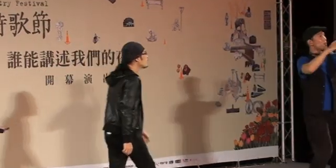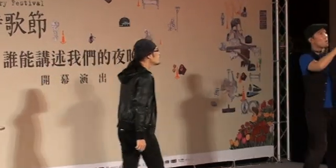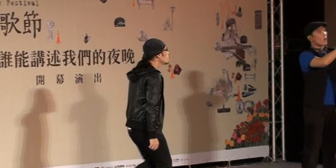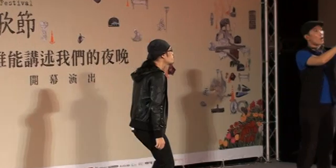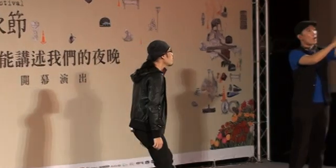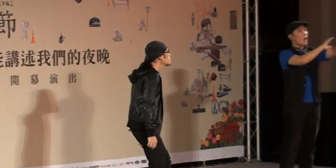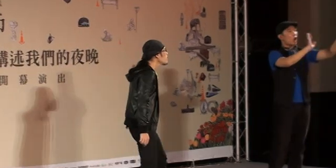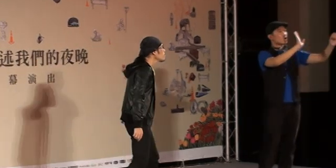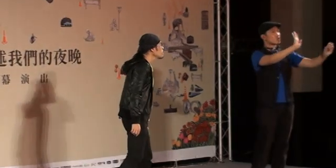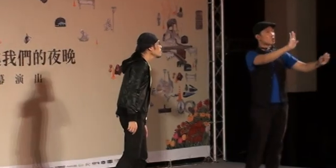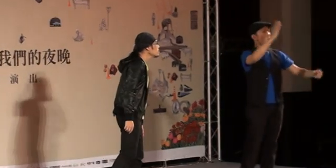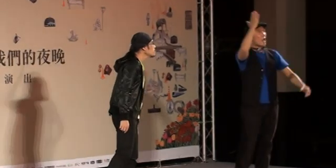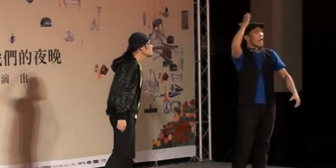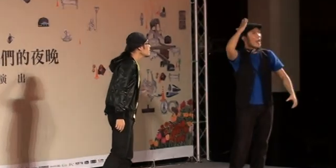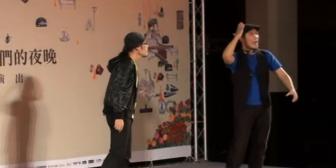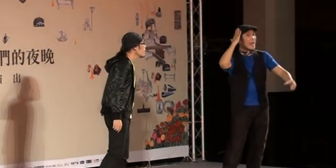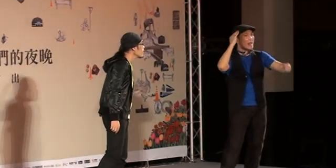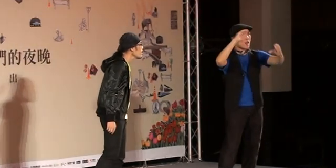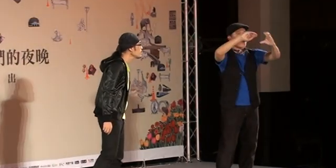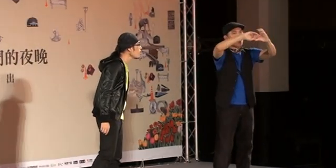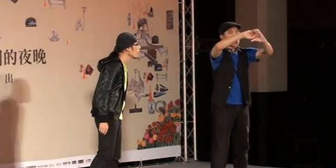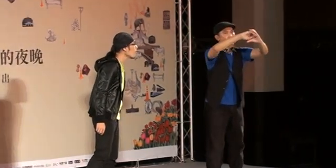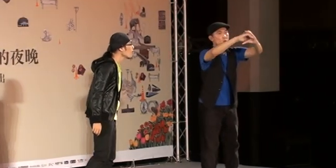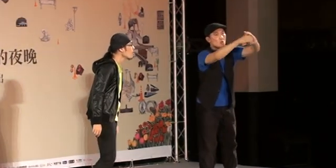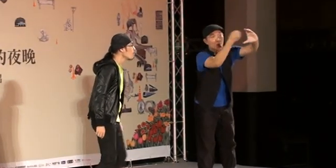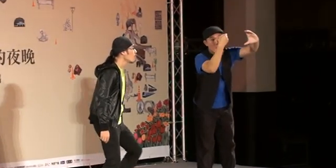宇宙中也有黑洞，